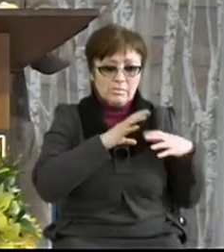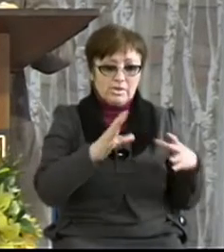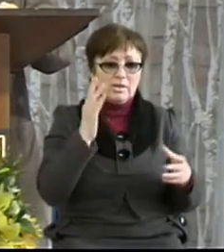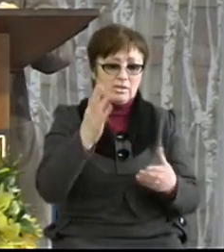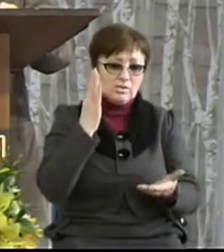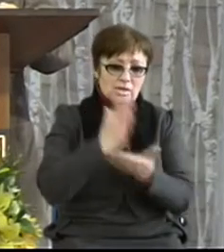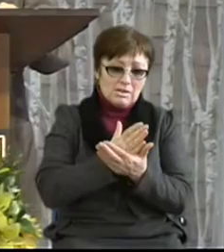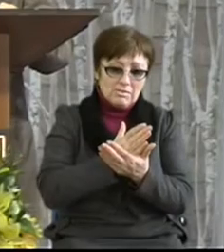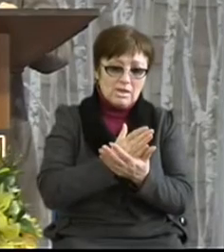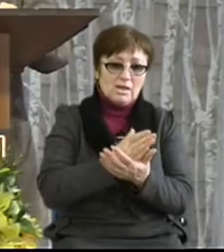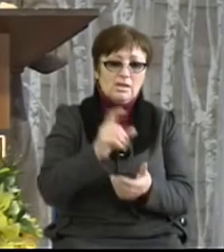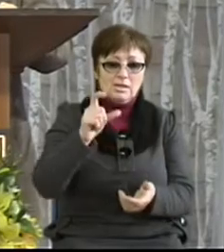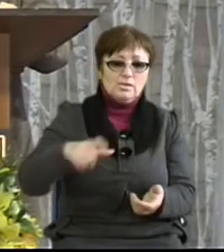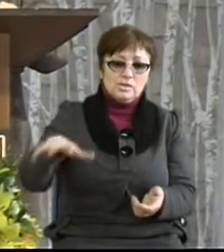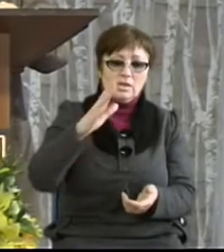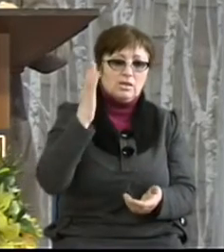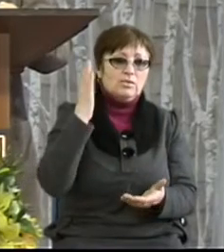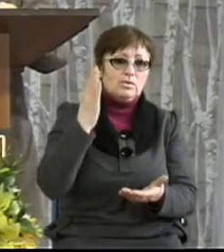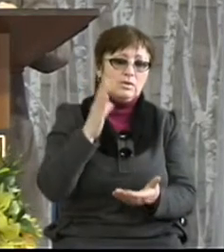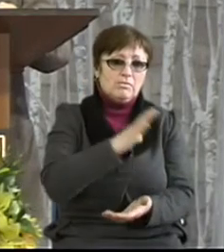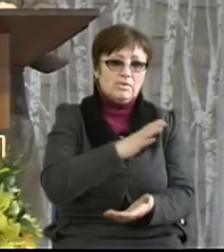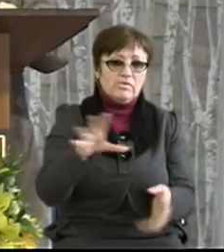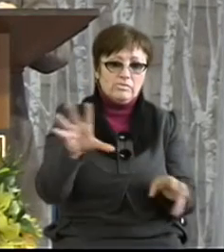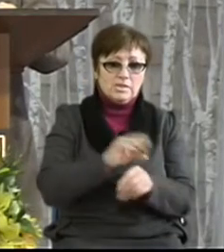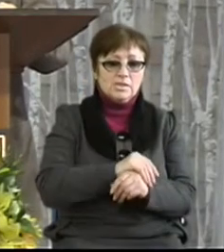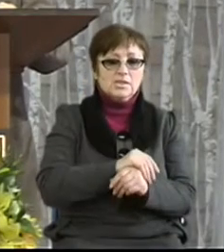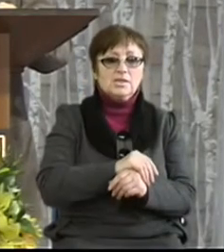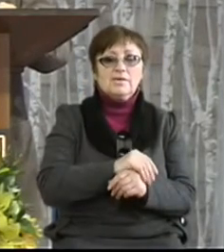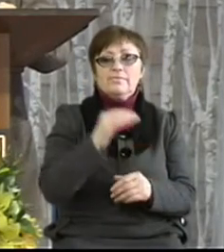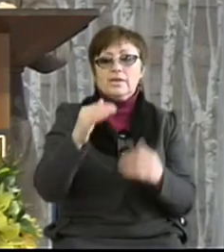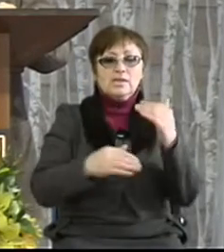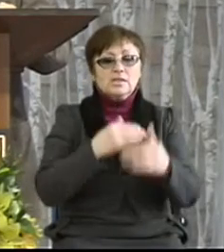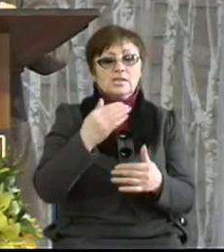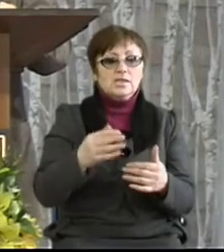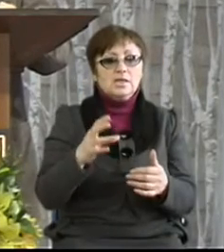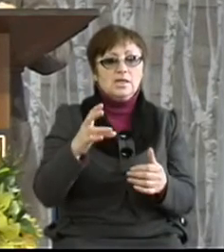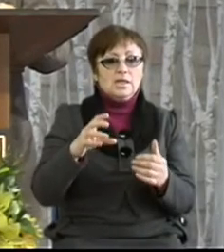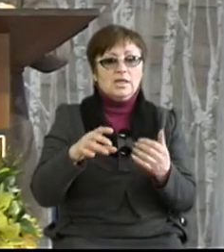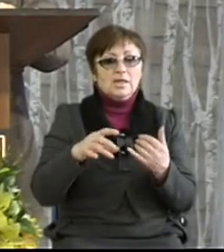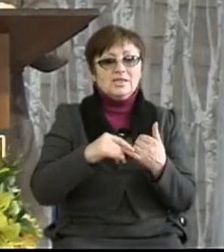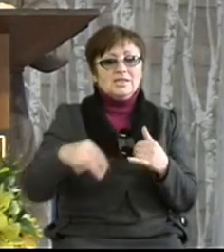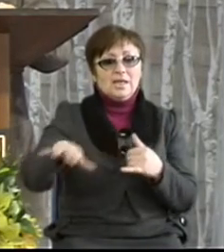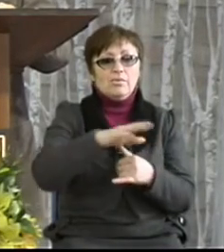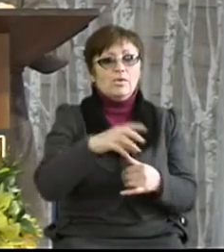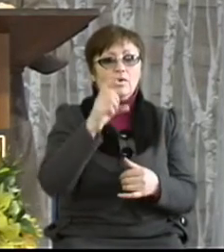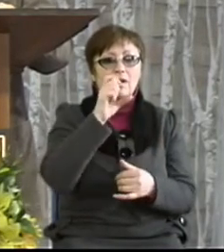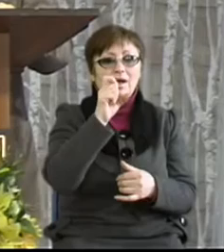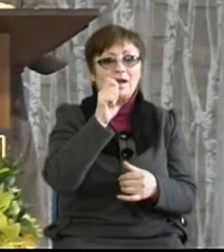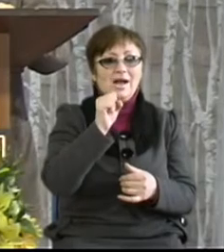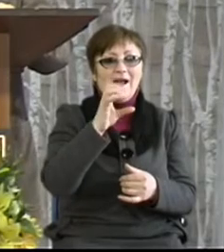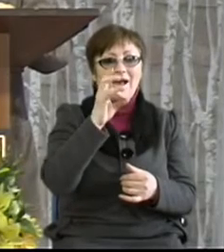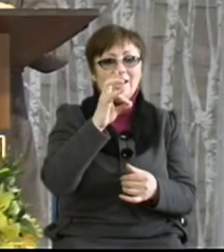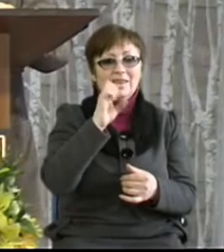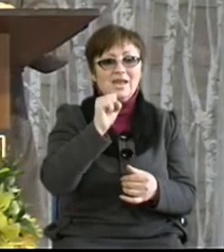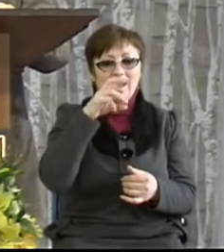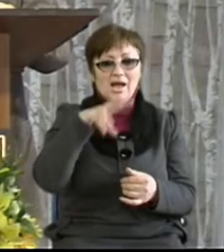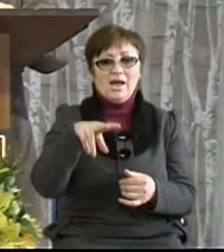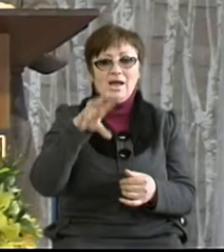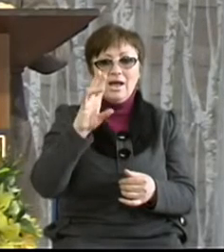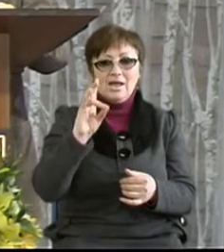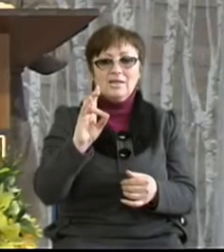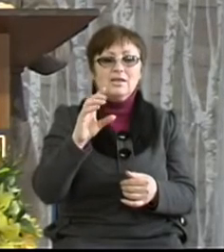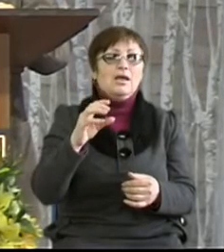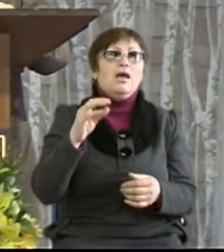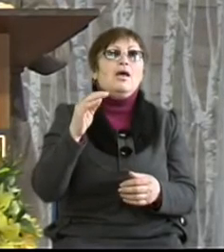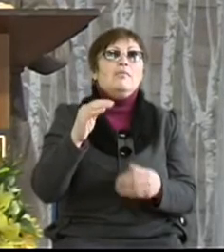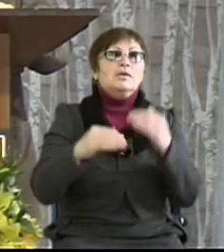которых они имели в Харане. И вышли, чтобы идти в землю Ханаанскую, и пришли в землю Ханаанскую. И прошел Авраам по земле сей до места